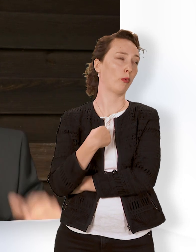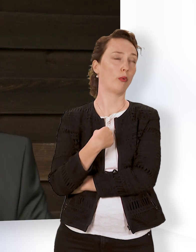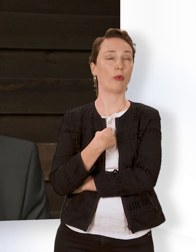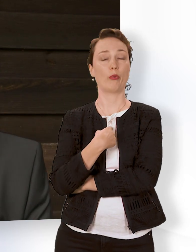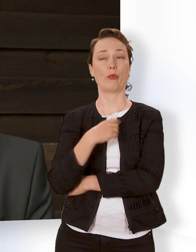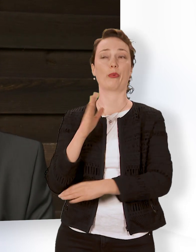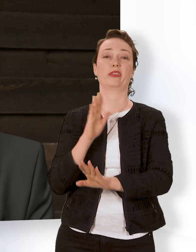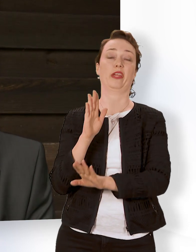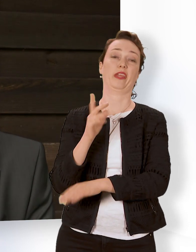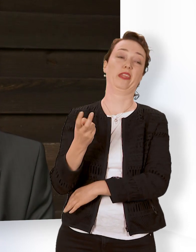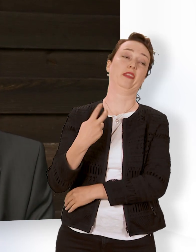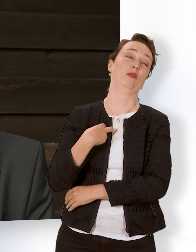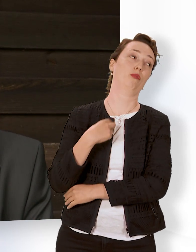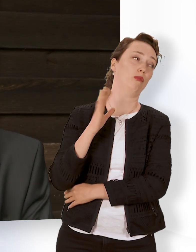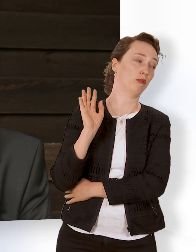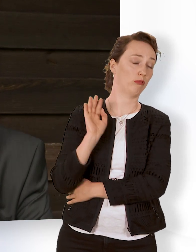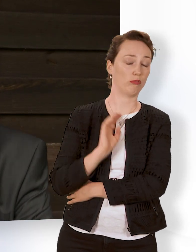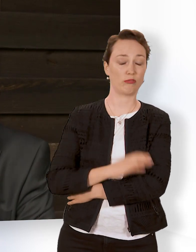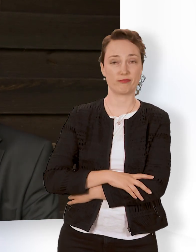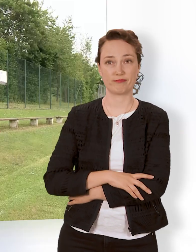nein, auch noch der.